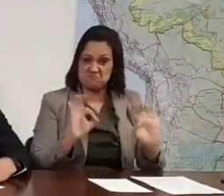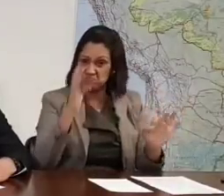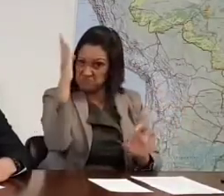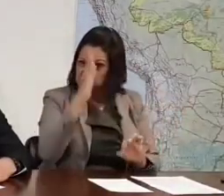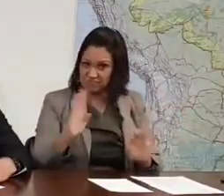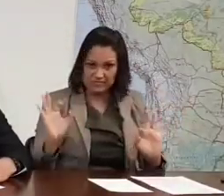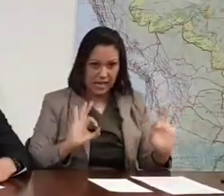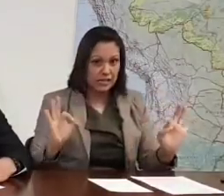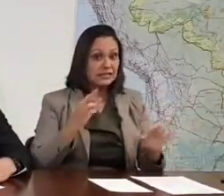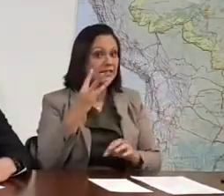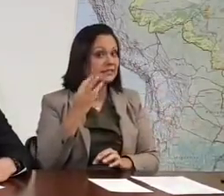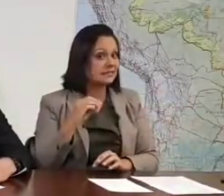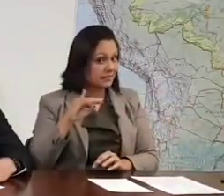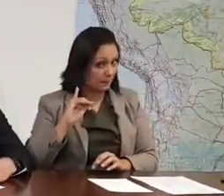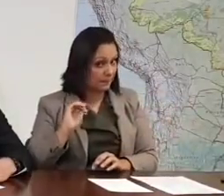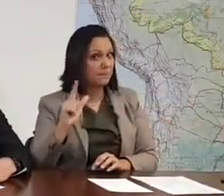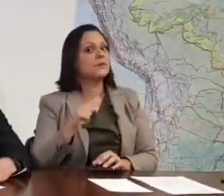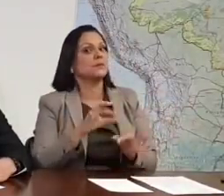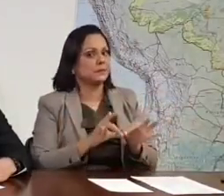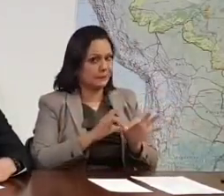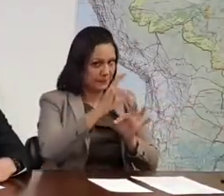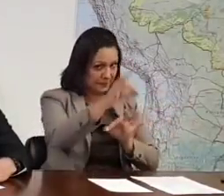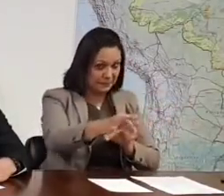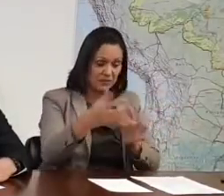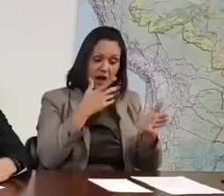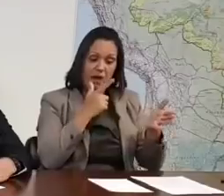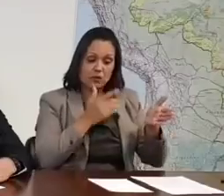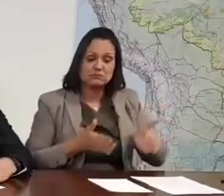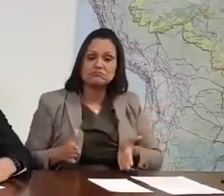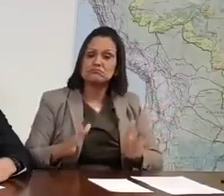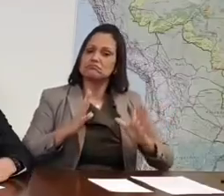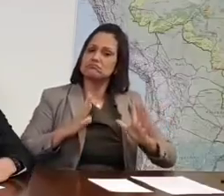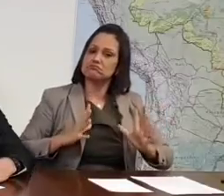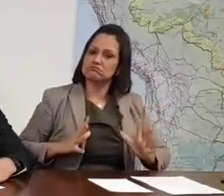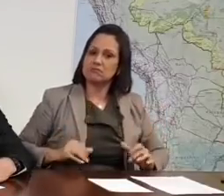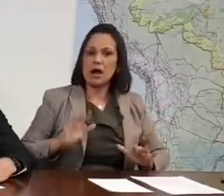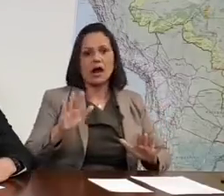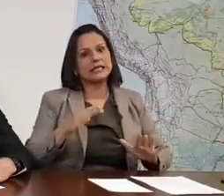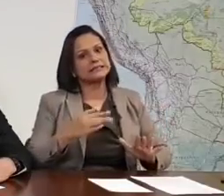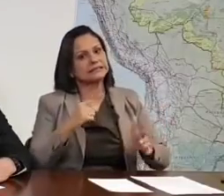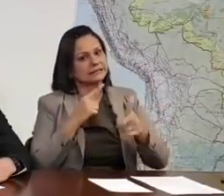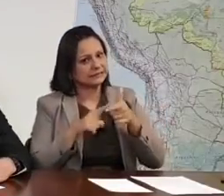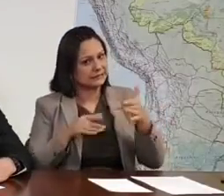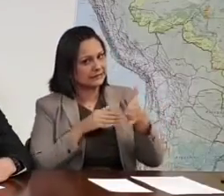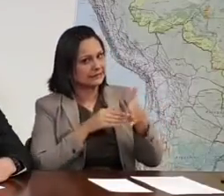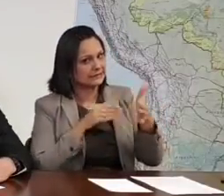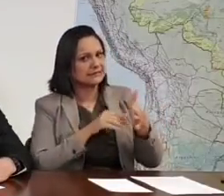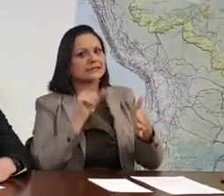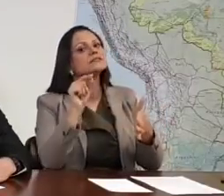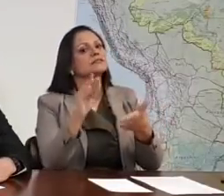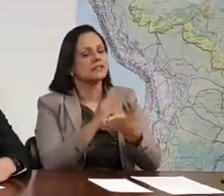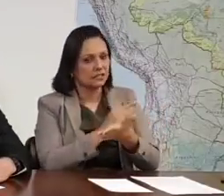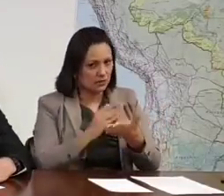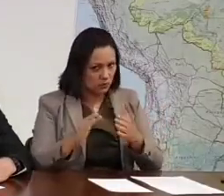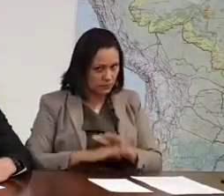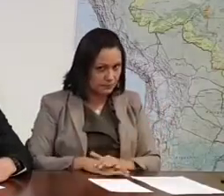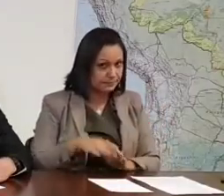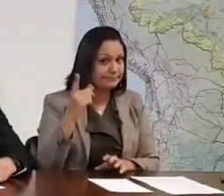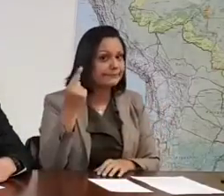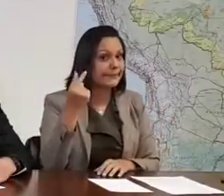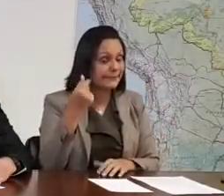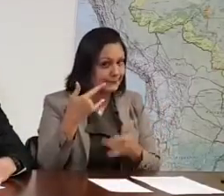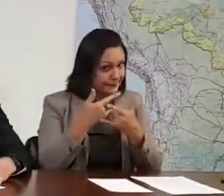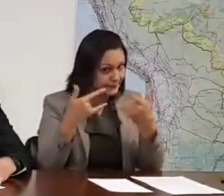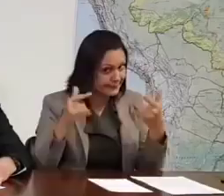de 30 mil quilômetros de rios navegáveis, de água limpa. Agora, temos algum gargalo, presidente. Por exemplo, o preço das